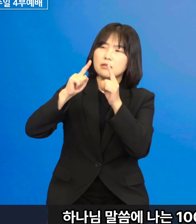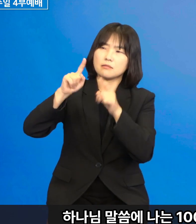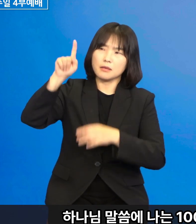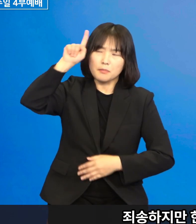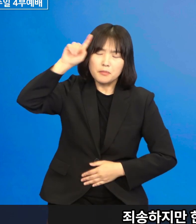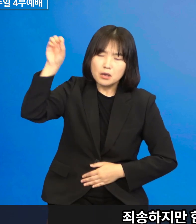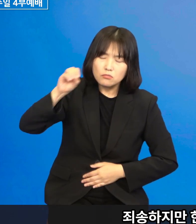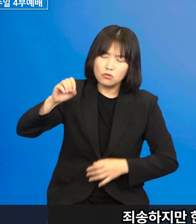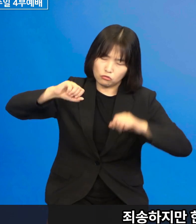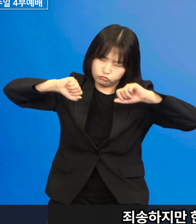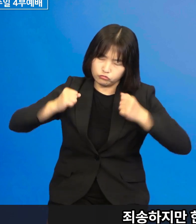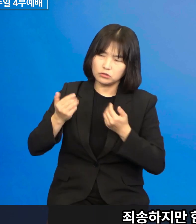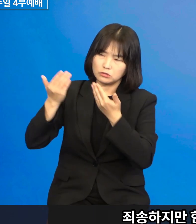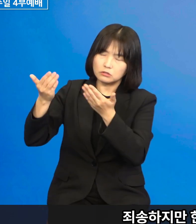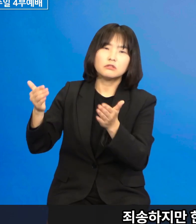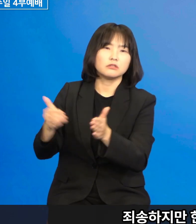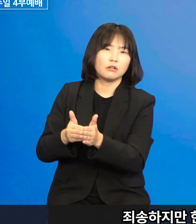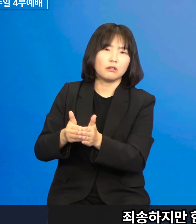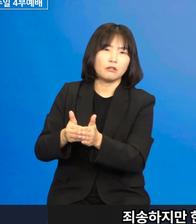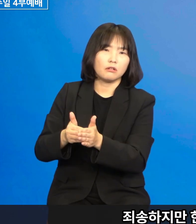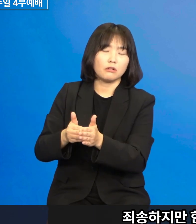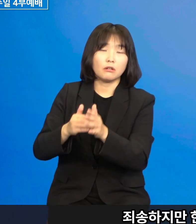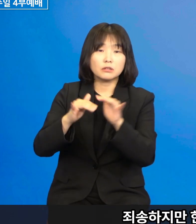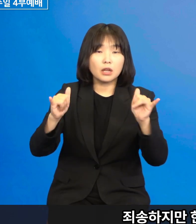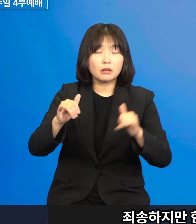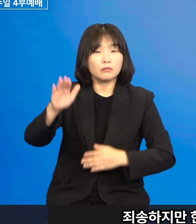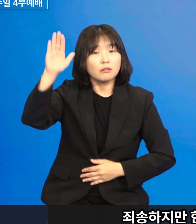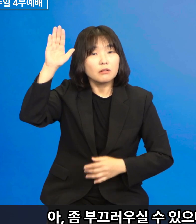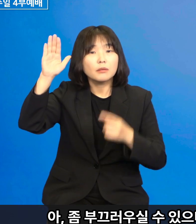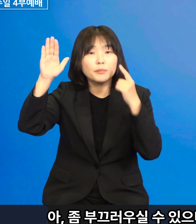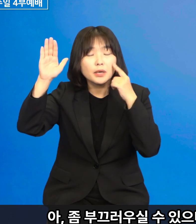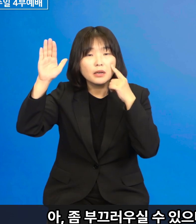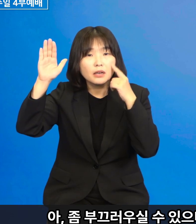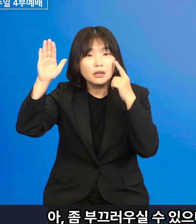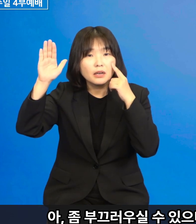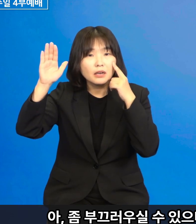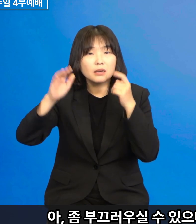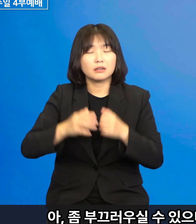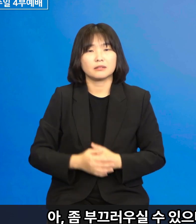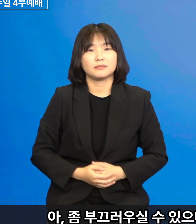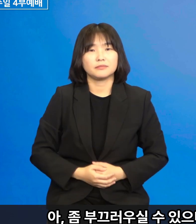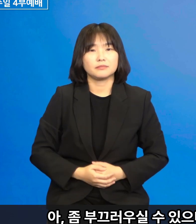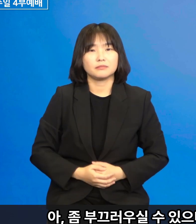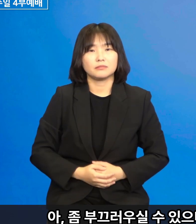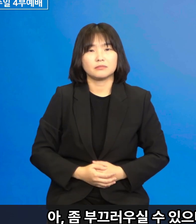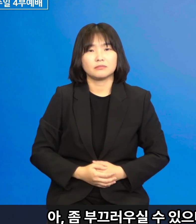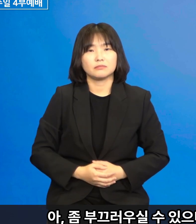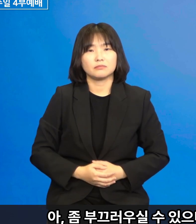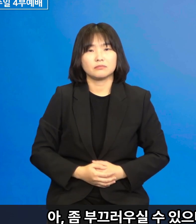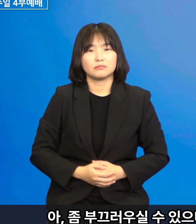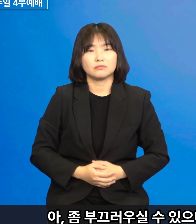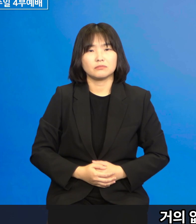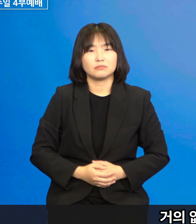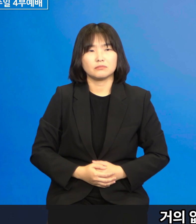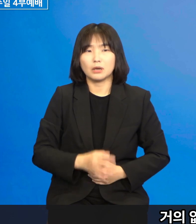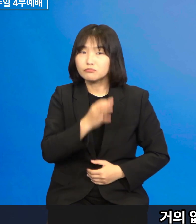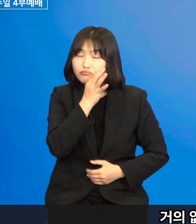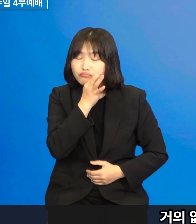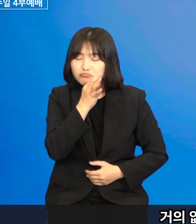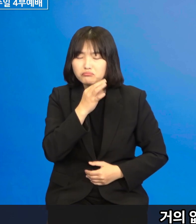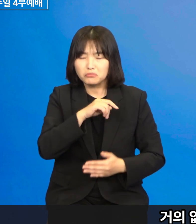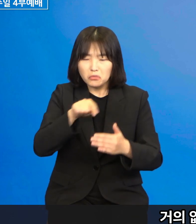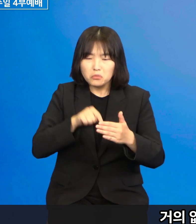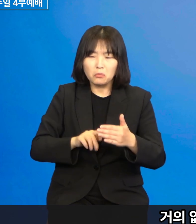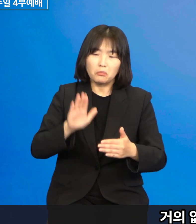순종하며 살았습니다. 죄송하지만 한번 손 들어보세요. 좀 부끄러웠을 수 있으니까 속으로 한번 손 들어보세요. 속으로.